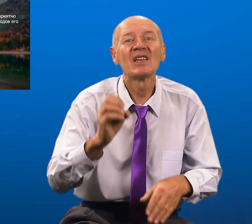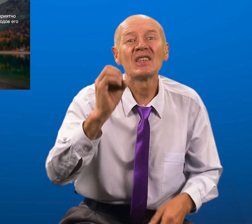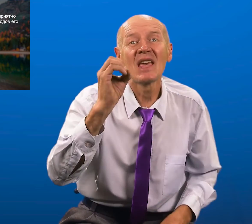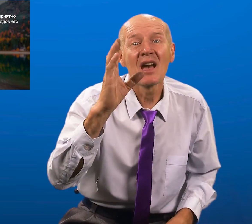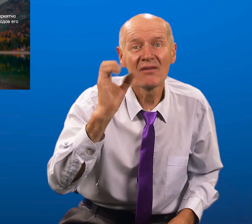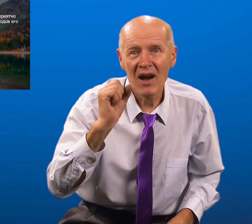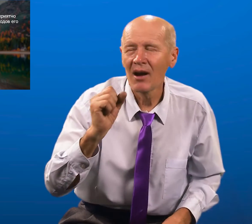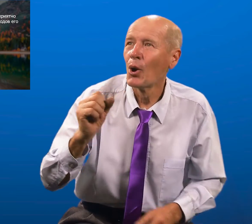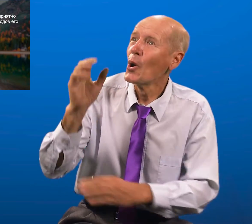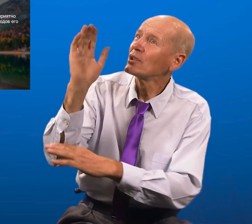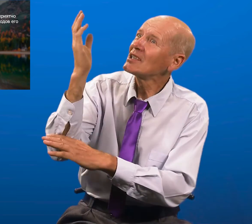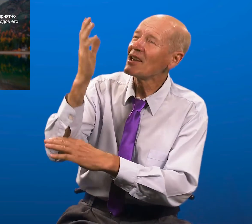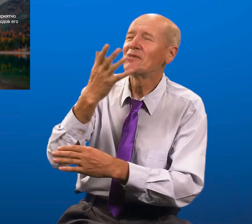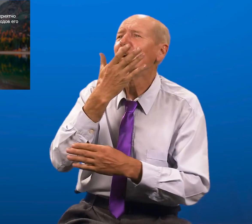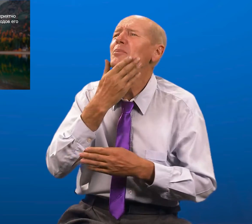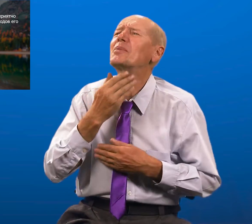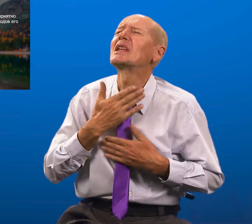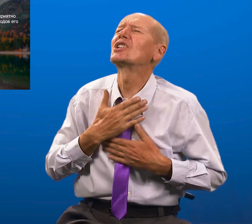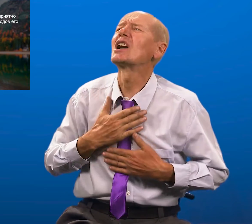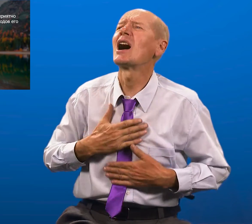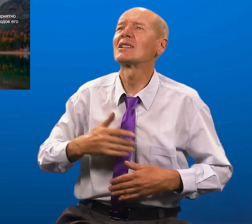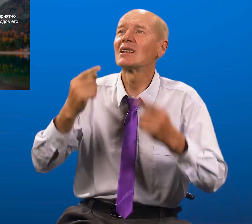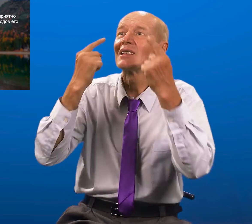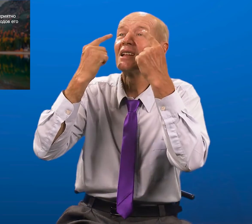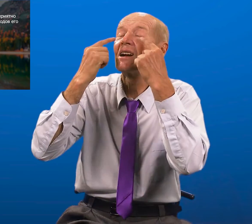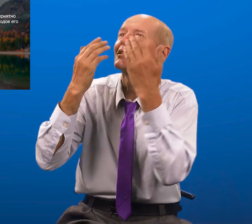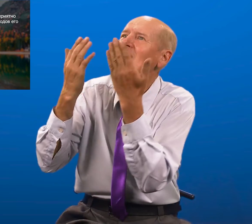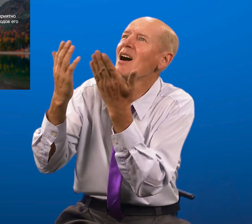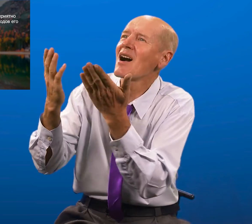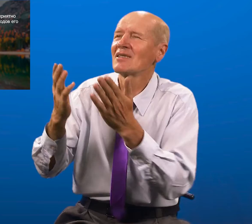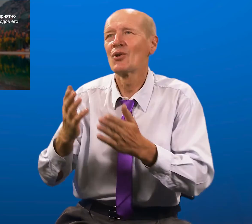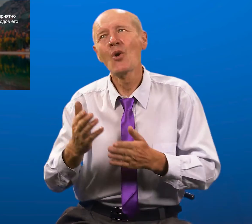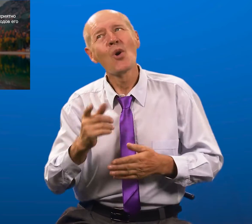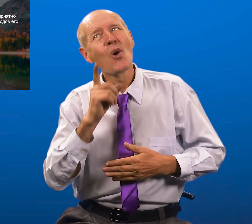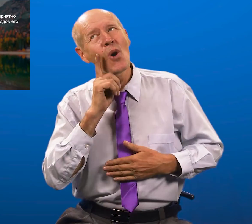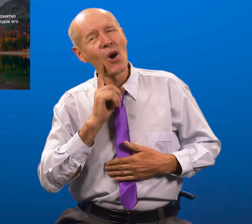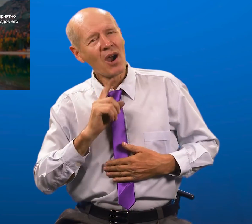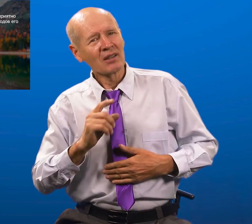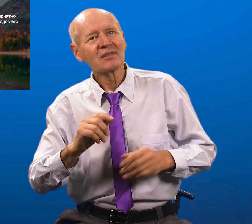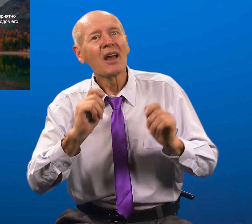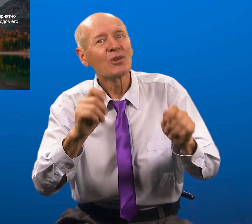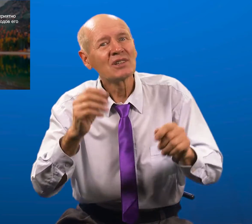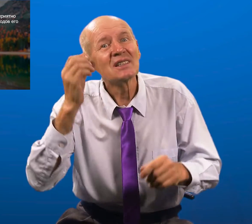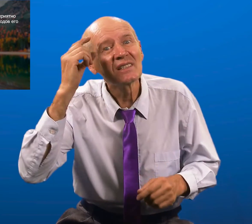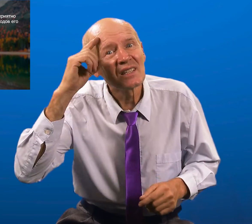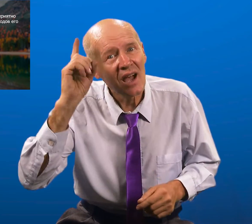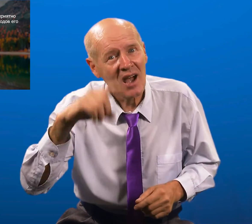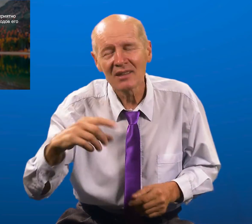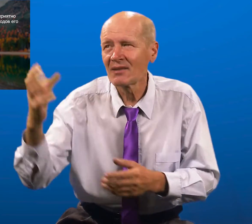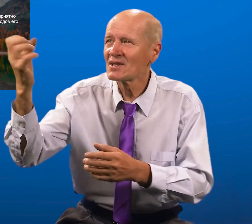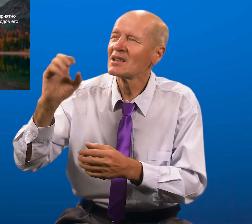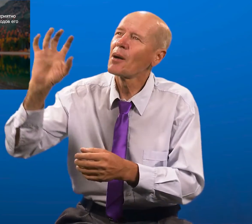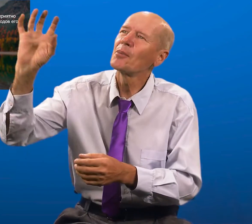для пищи, и что оно приятно для глаз и вожделению, потому что дает знание. И